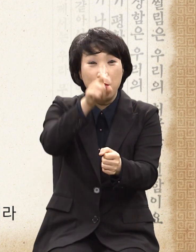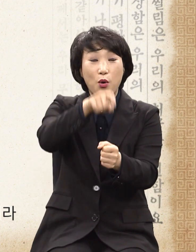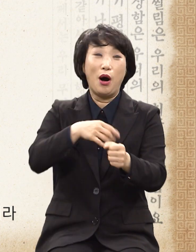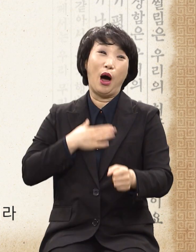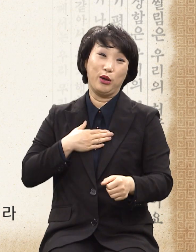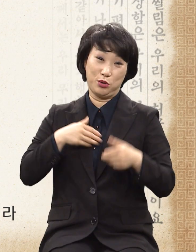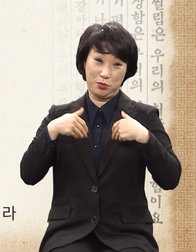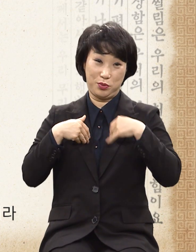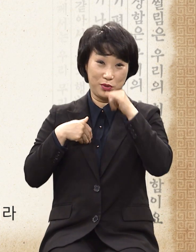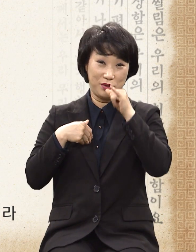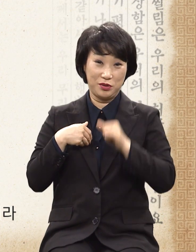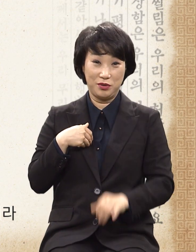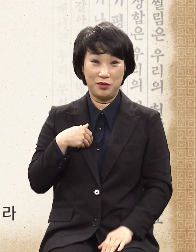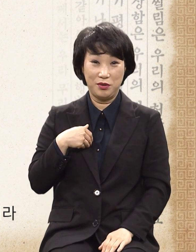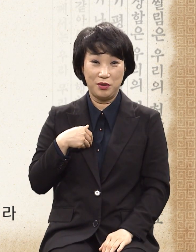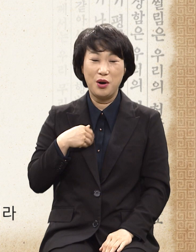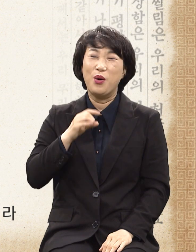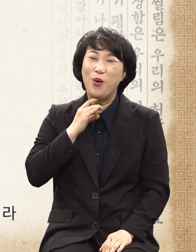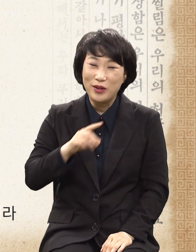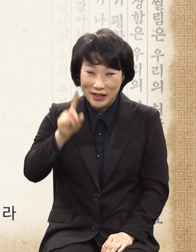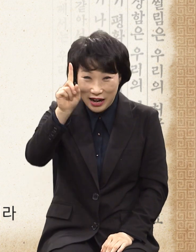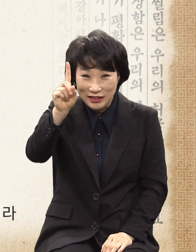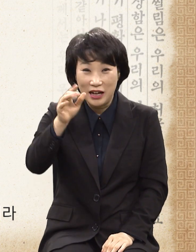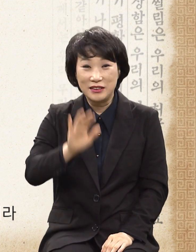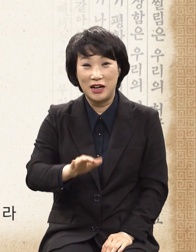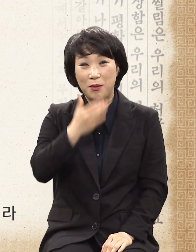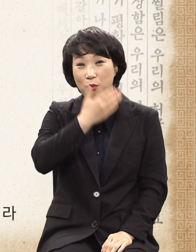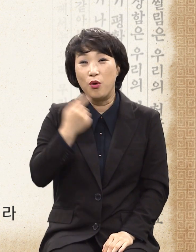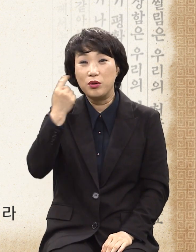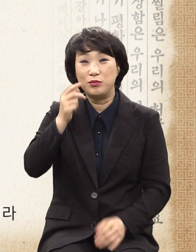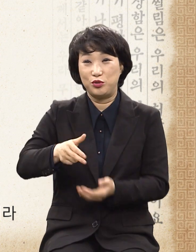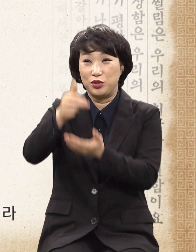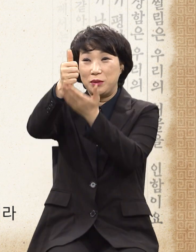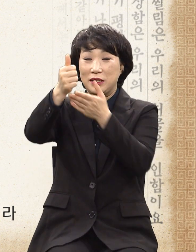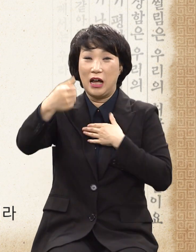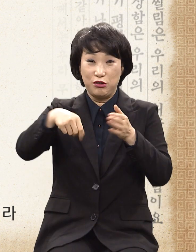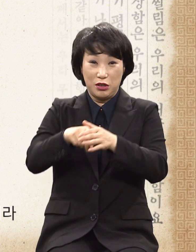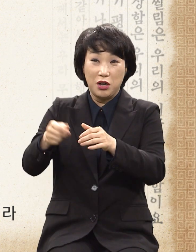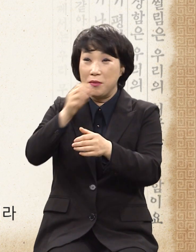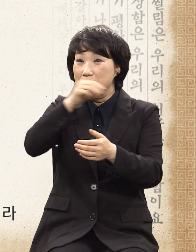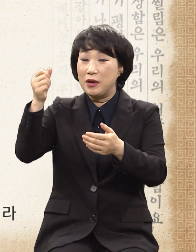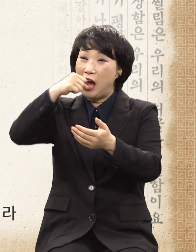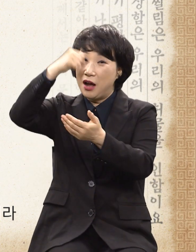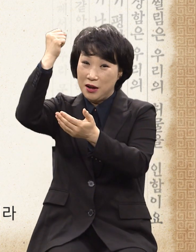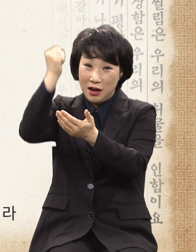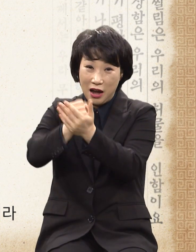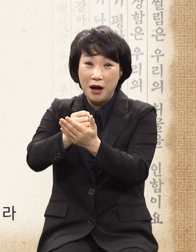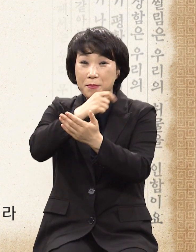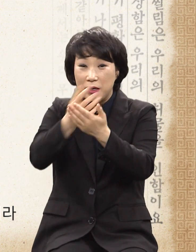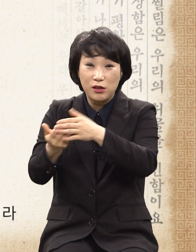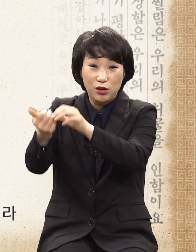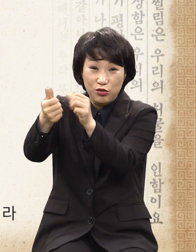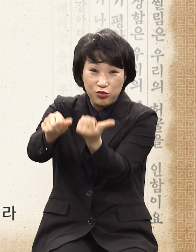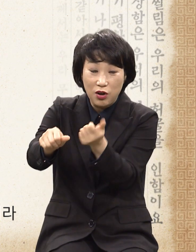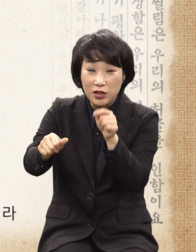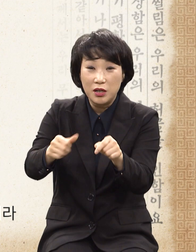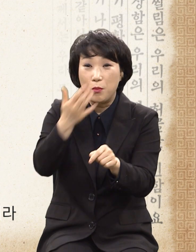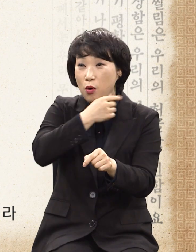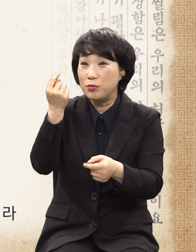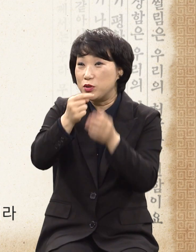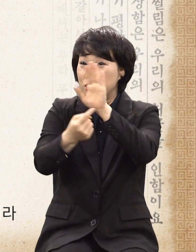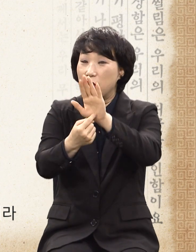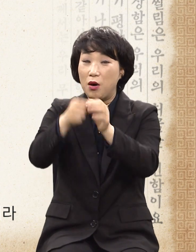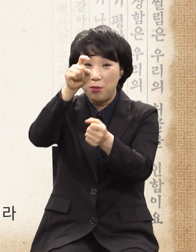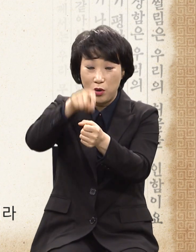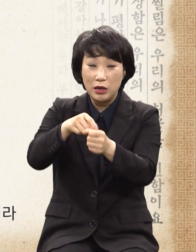이유를 알아야 되는데, 오직 복음은 주님이 날 위해 죽었고 이 복음 증거를 위해 사도들이